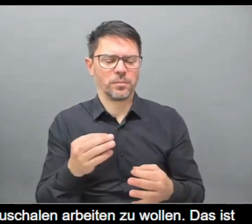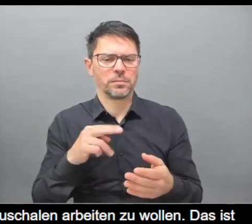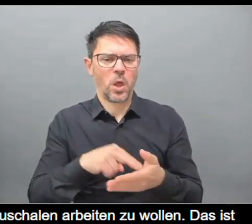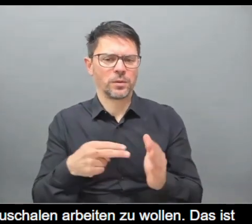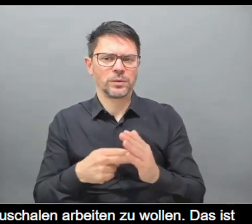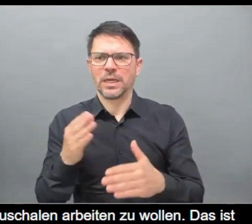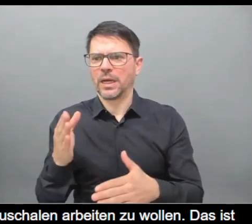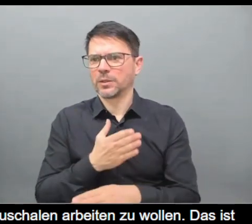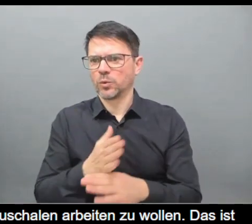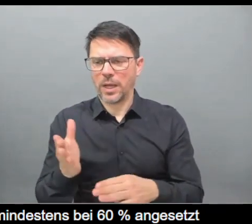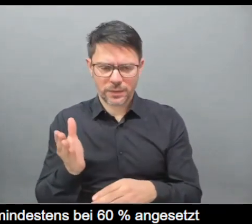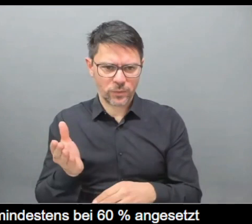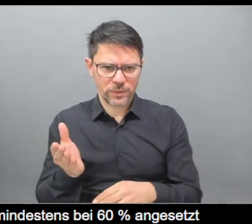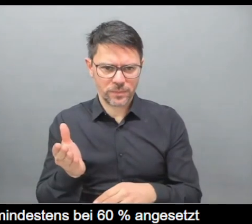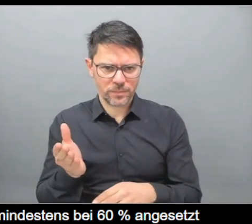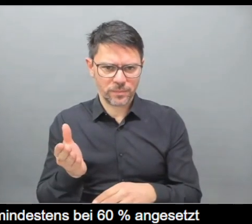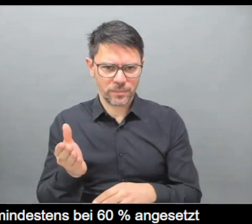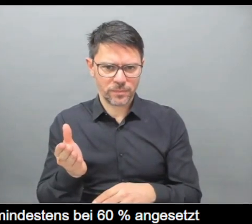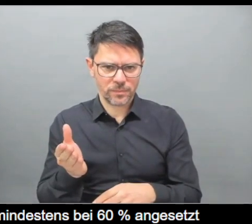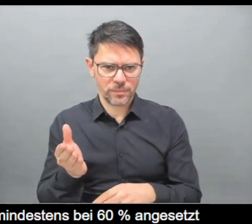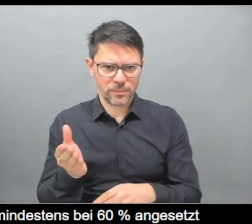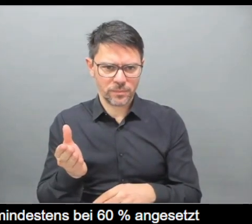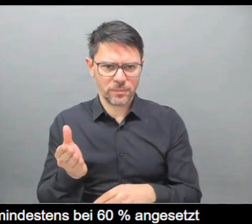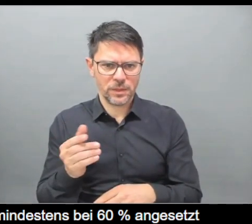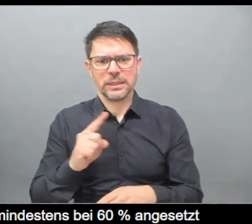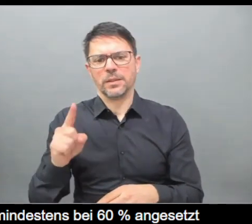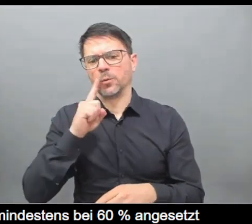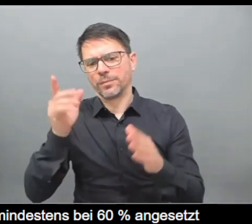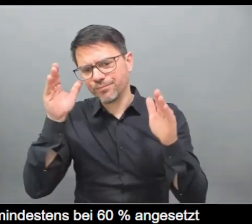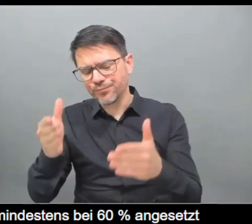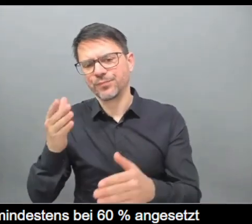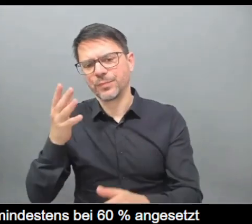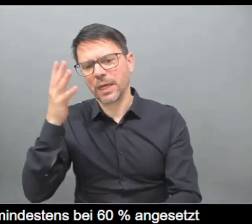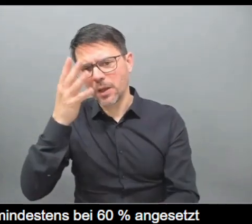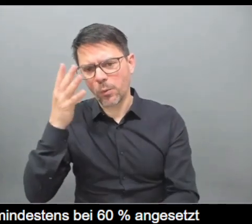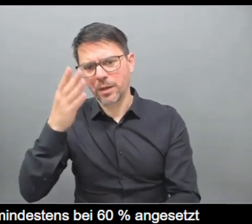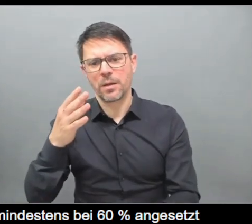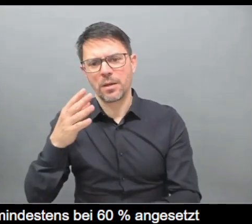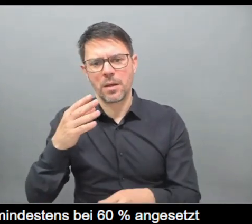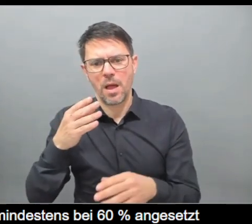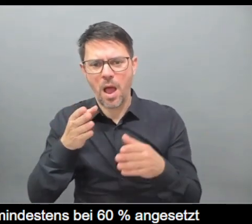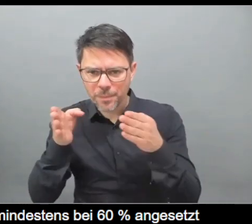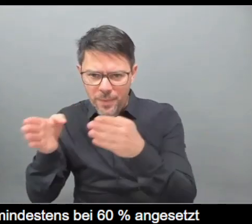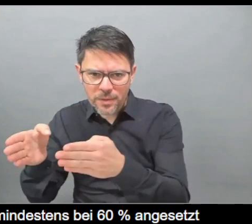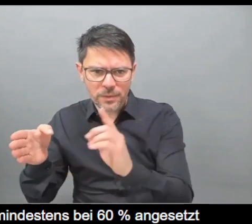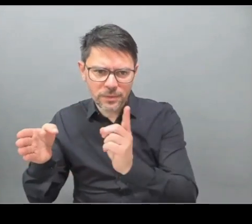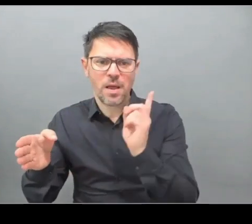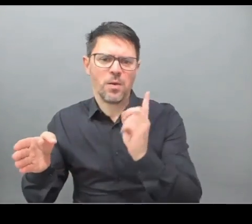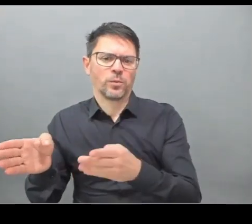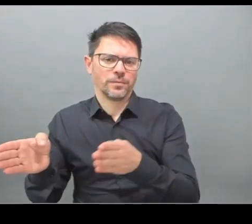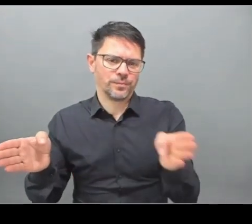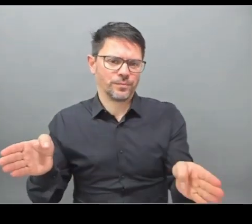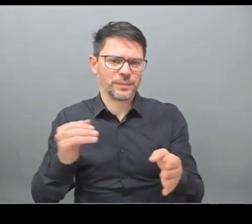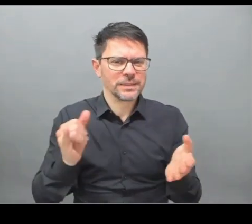Konzept als revolutionär und auch als radikal bezeichnet. Ein Stück weit merkt man jetzt, wenn man die konkreten Auswirkungen